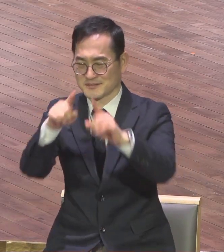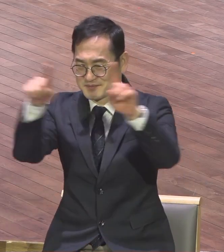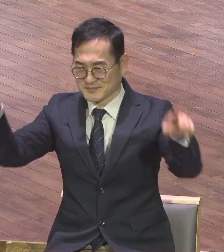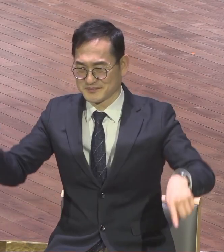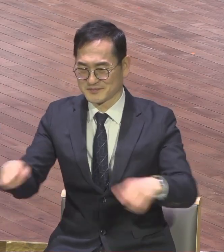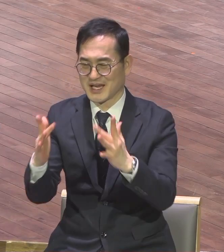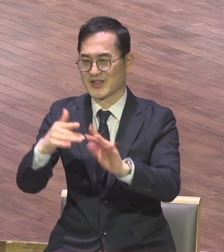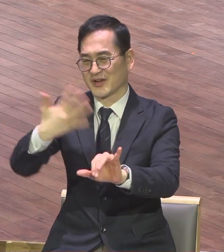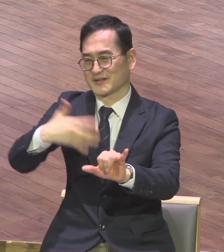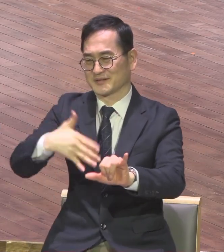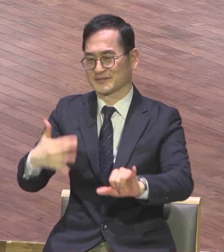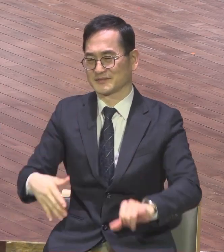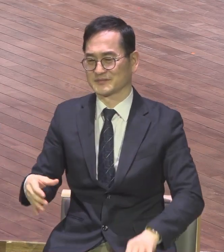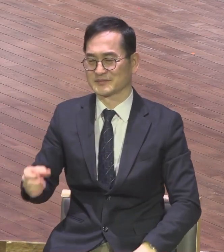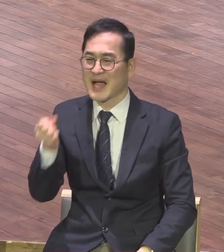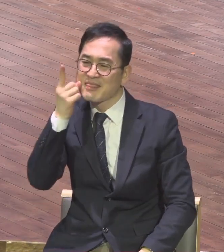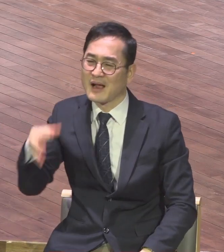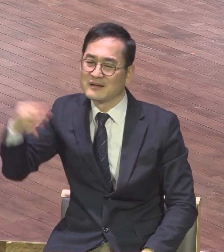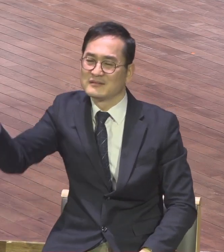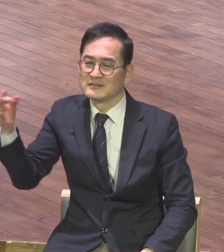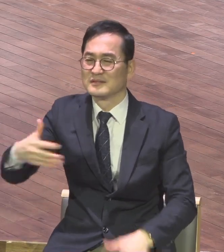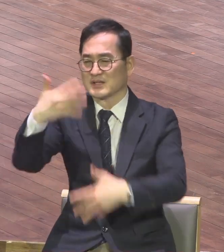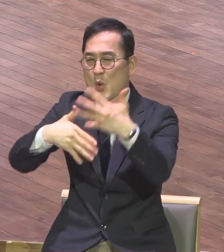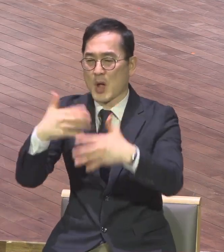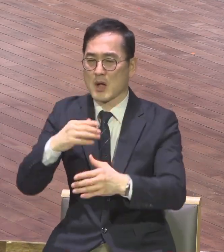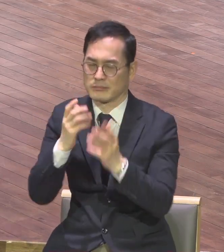174조에 달하는 괴물 같은 기업이에요.